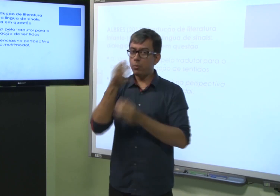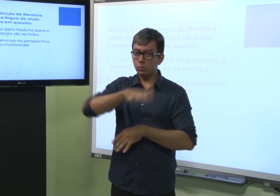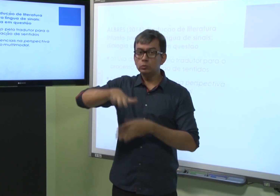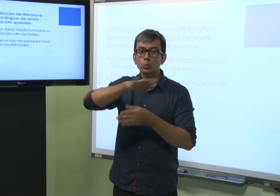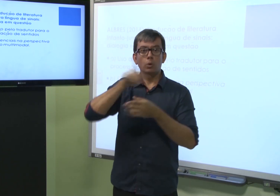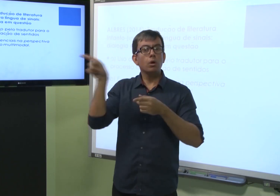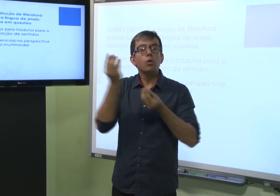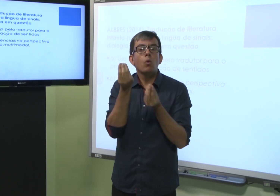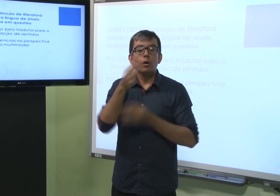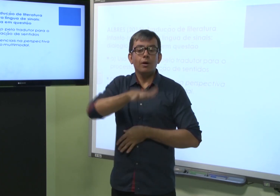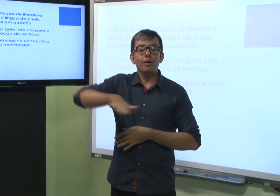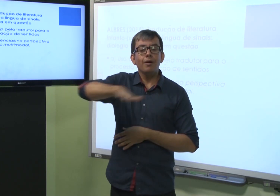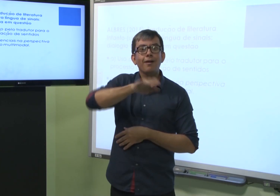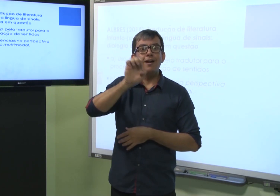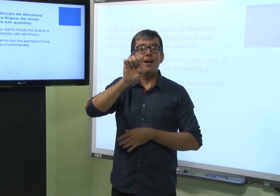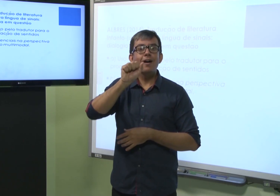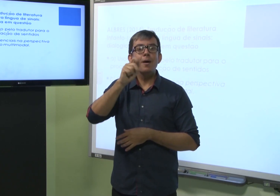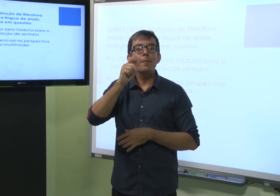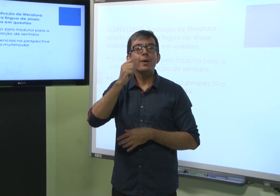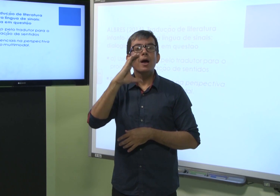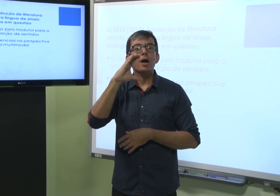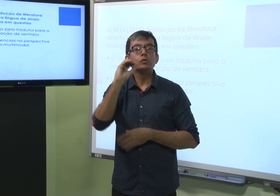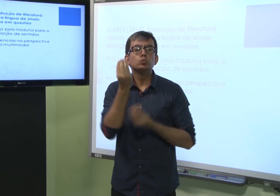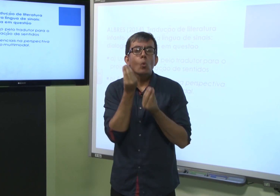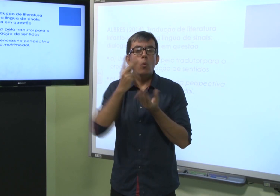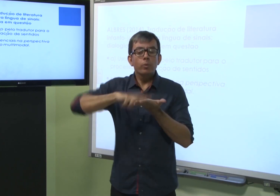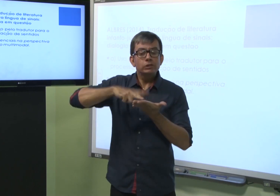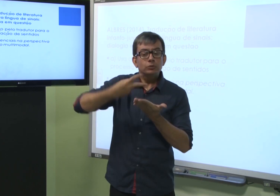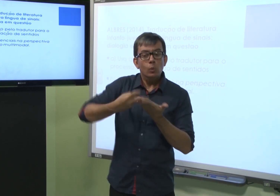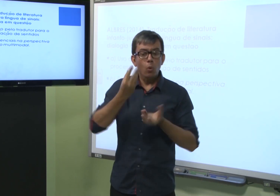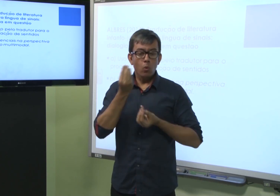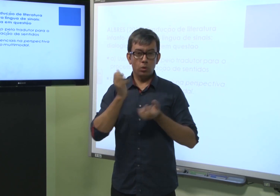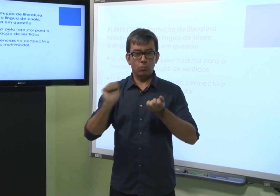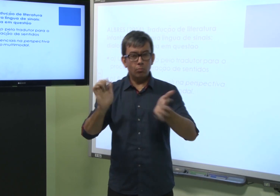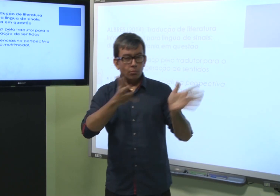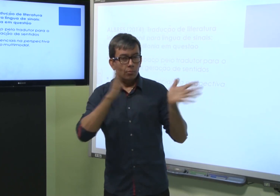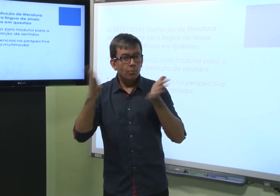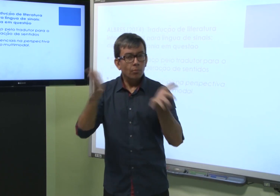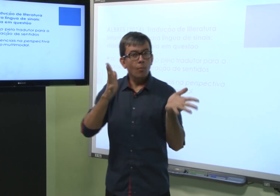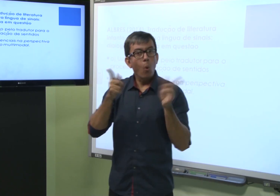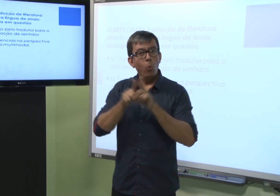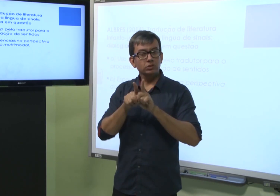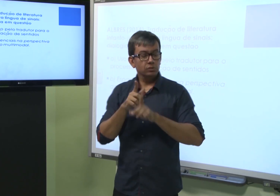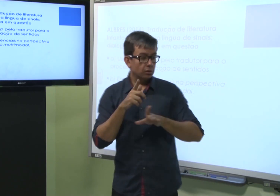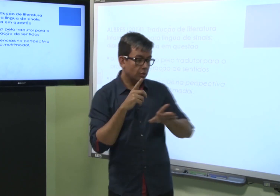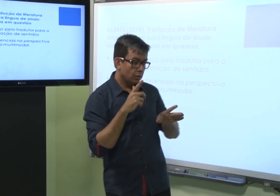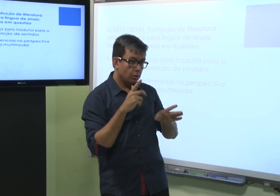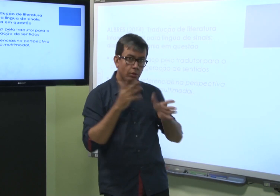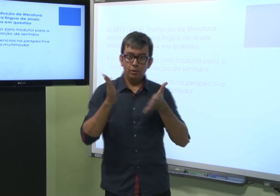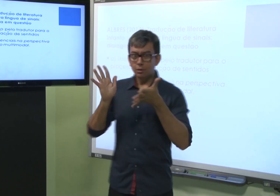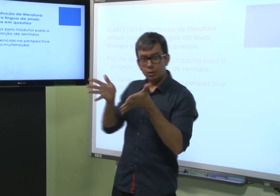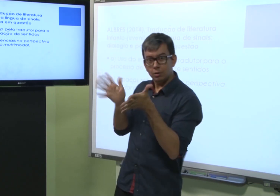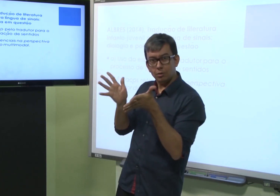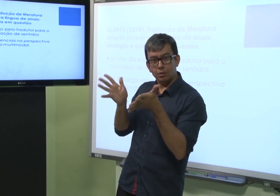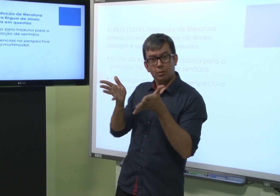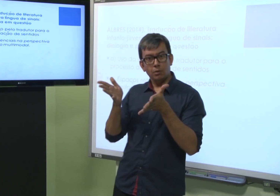Como que se dá o uso desse espaço na hora que está se fazendo o processo de tradução? Isso é